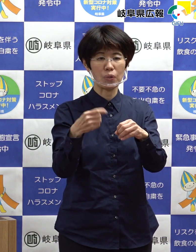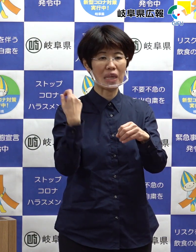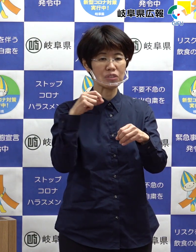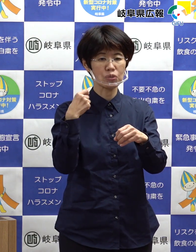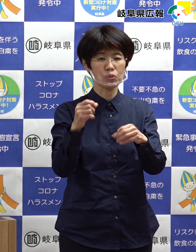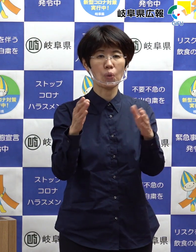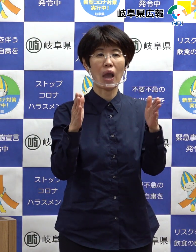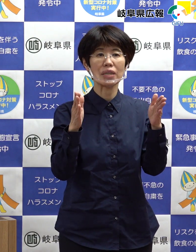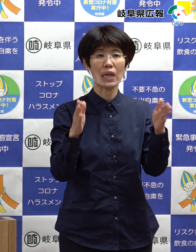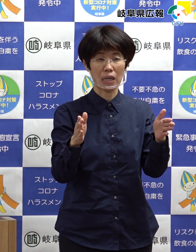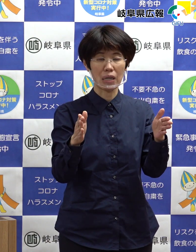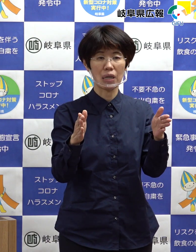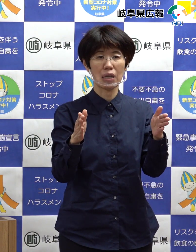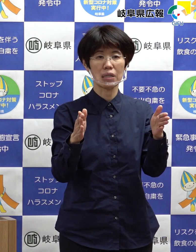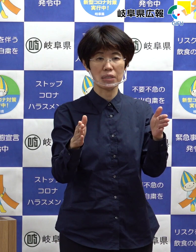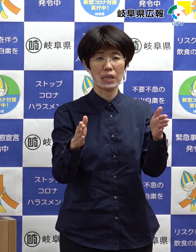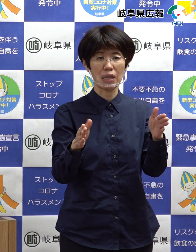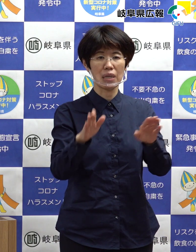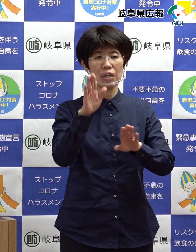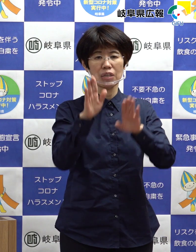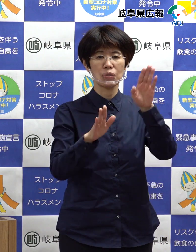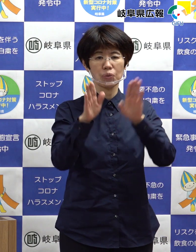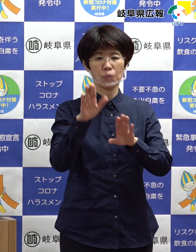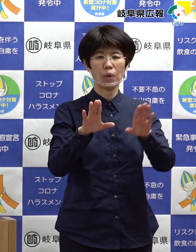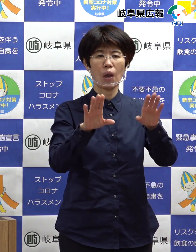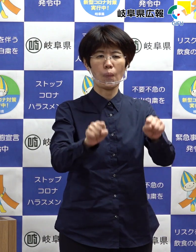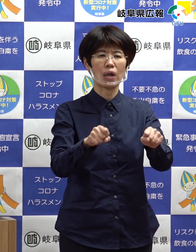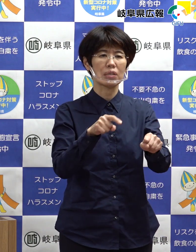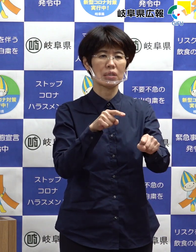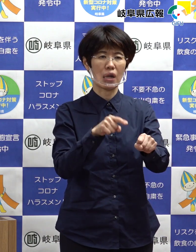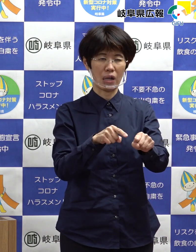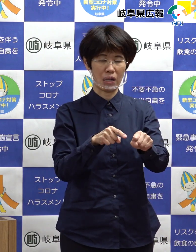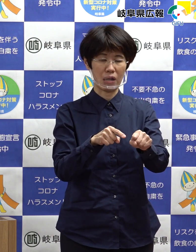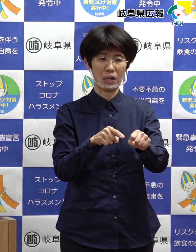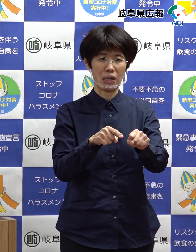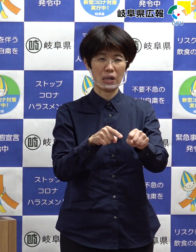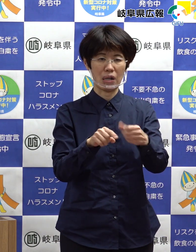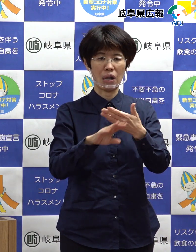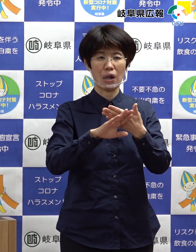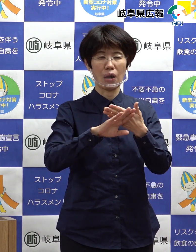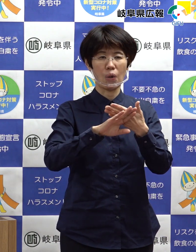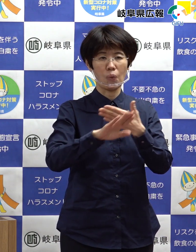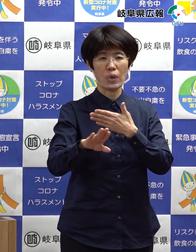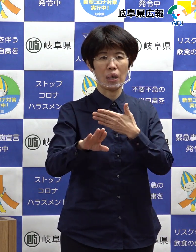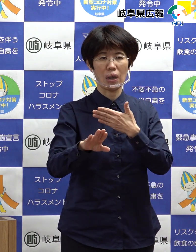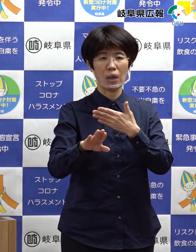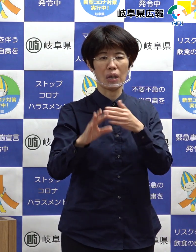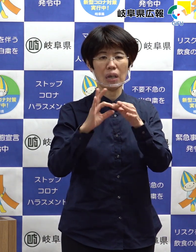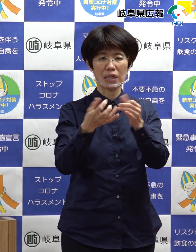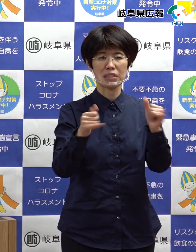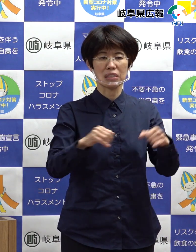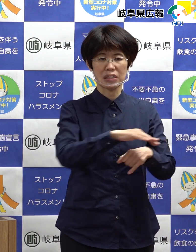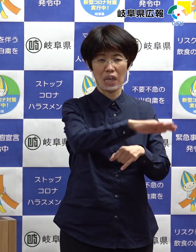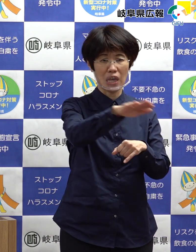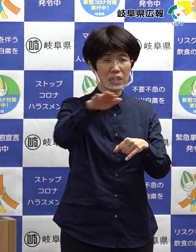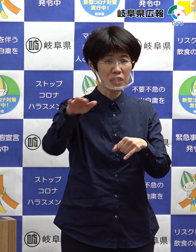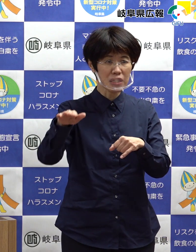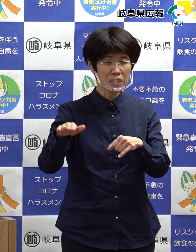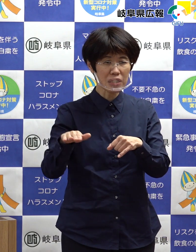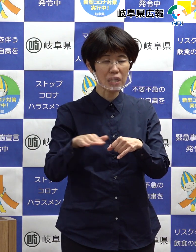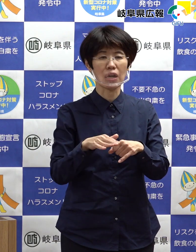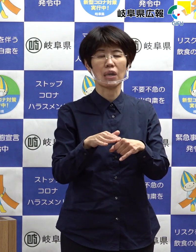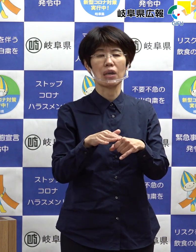で、状況が分かったところでですね、その他の厩舎関係者全員から、